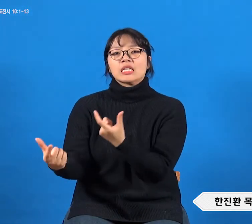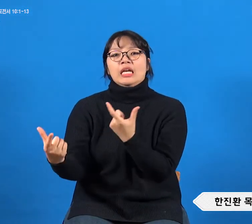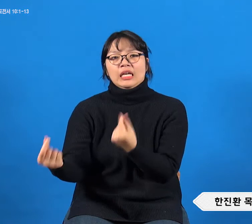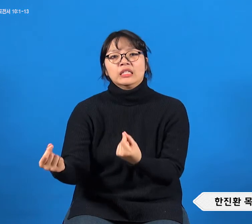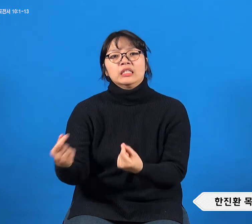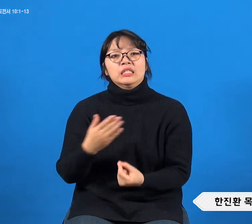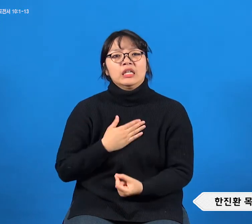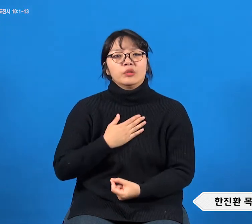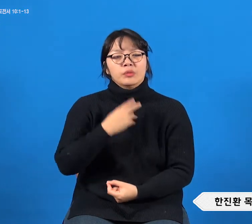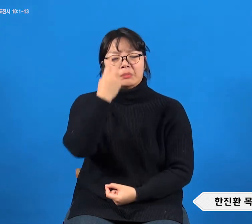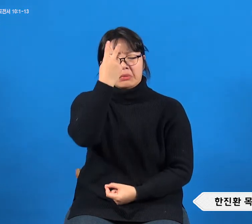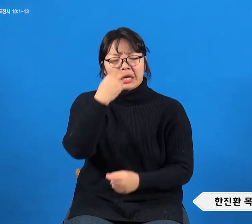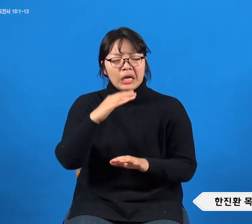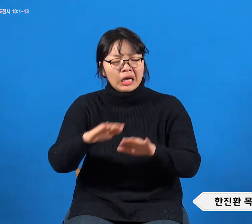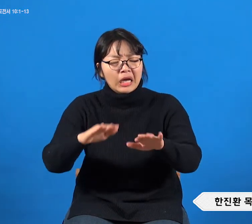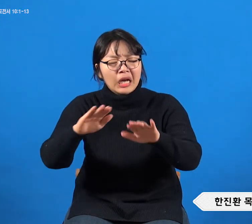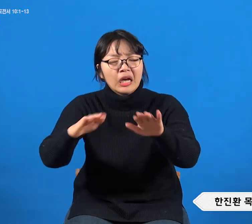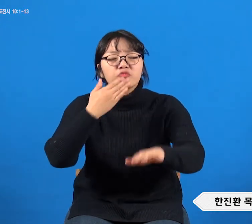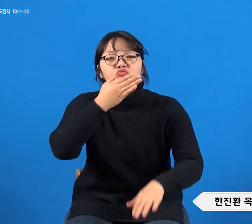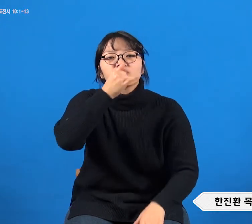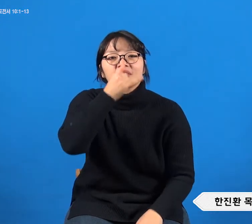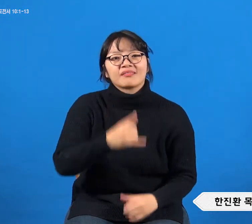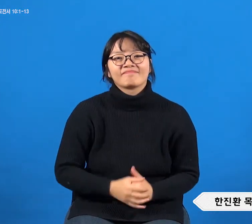수 있습니다.